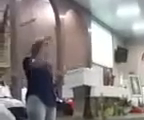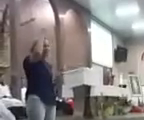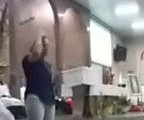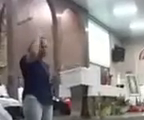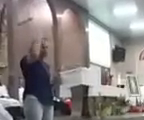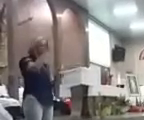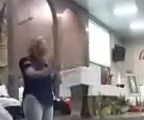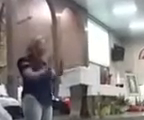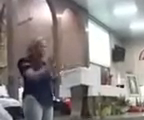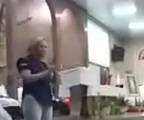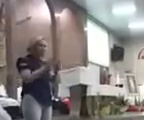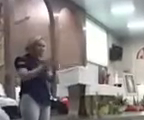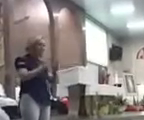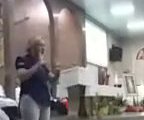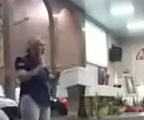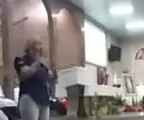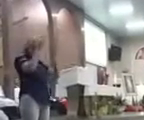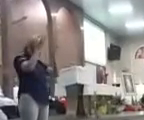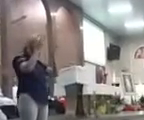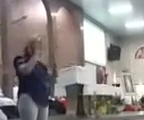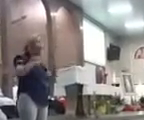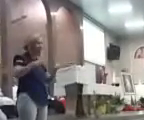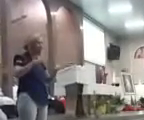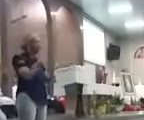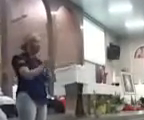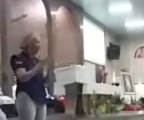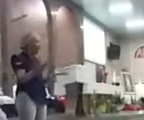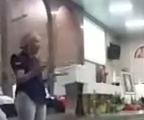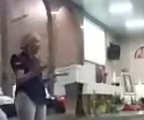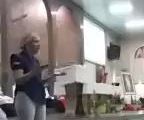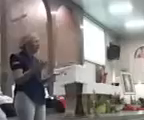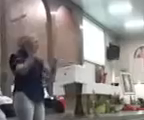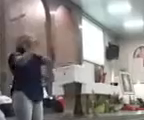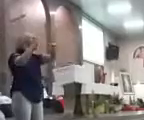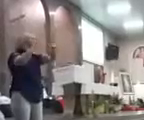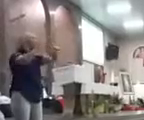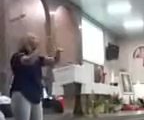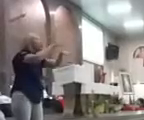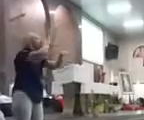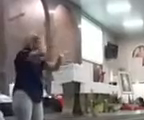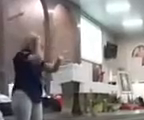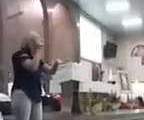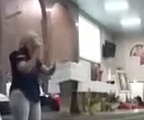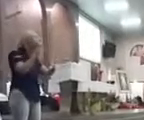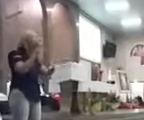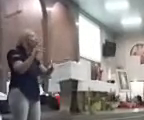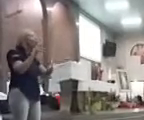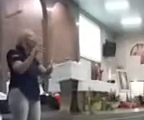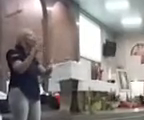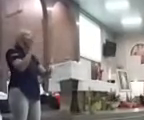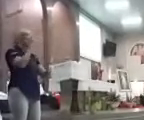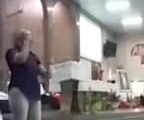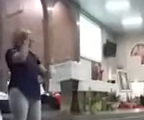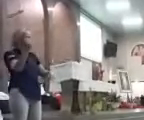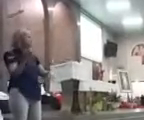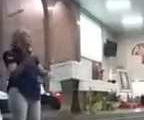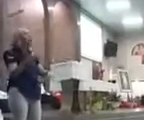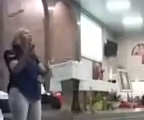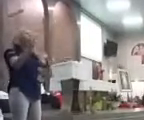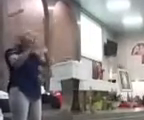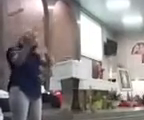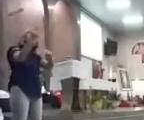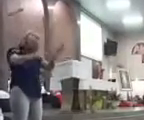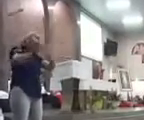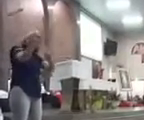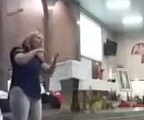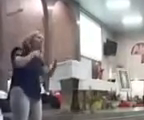e mandou avisar os convidados: pronto, a festa está pronta, já mandei matar os bois,